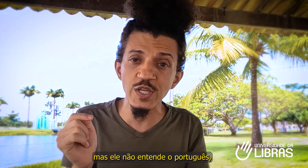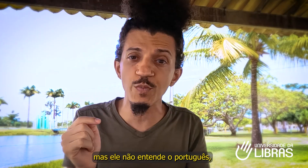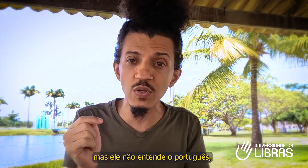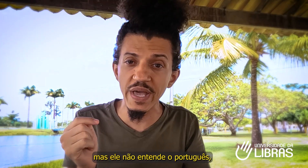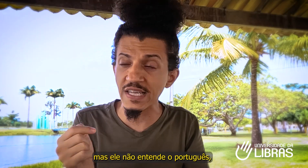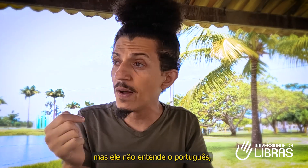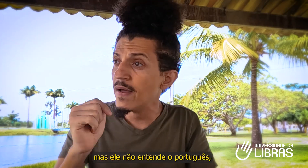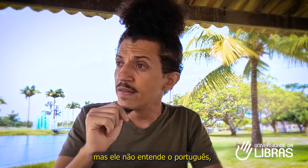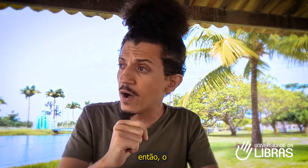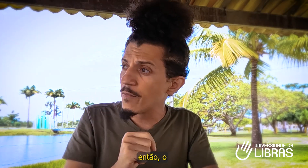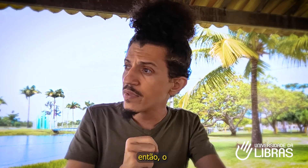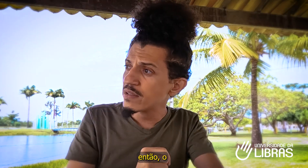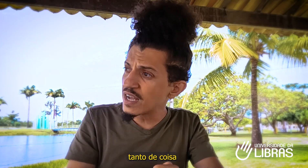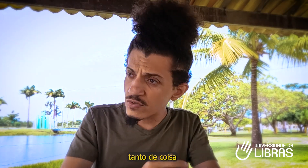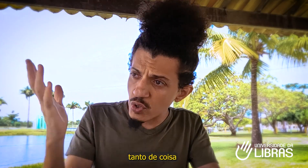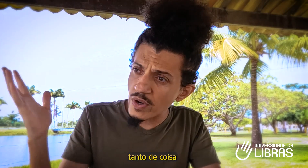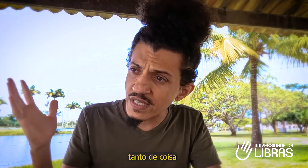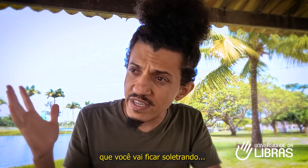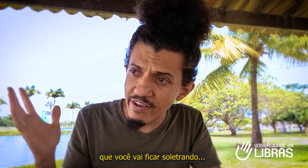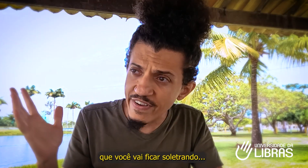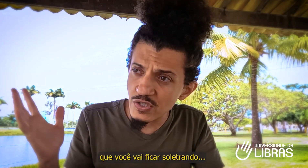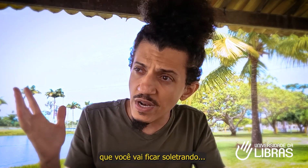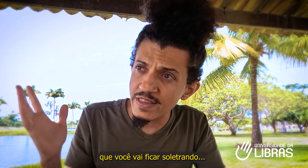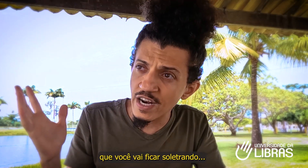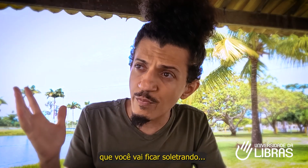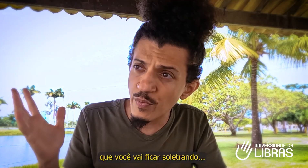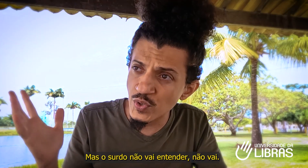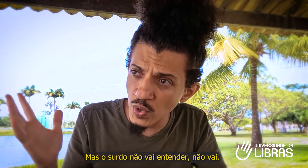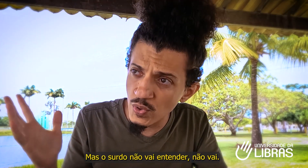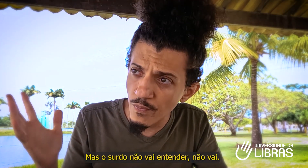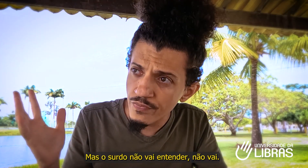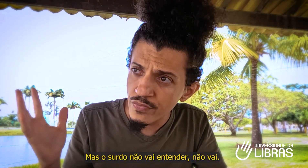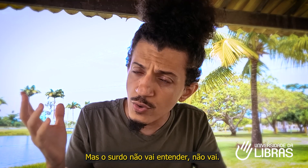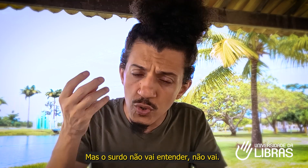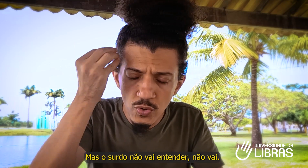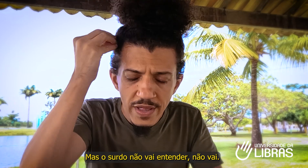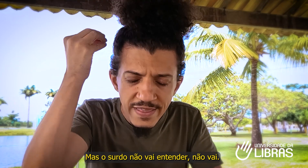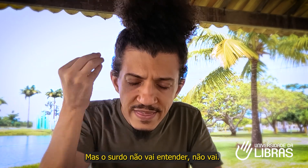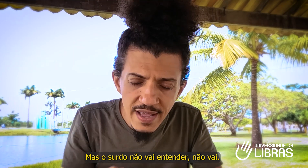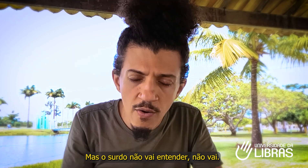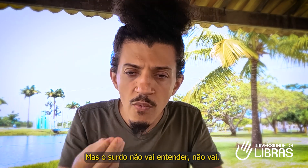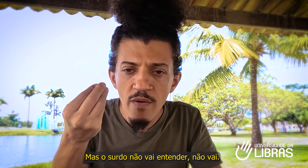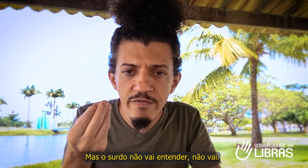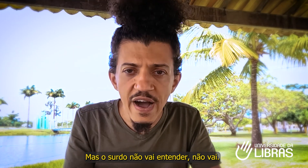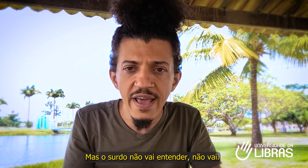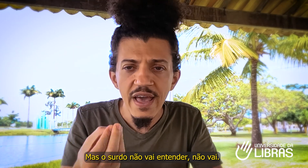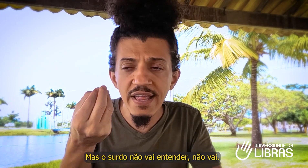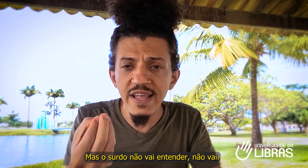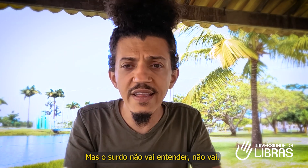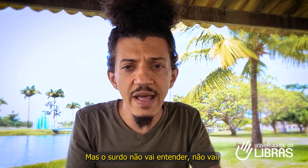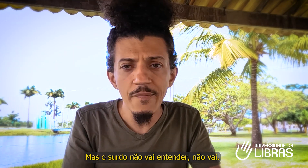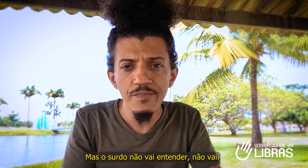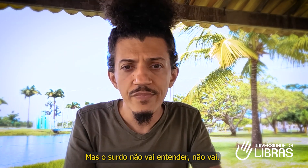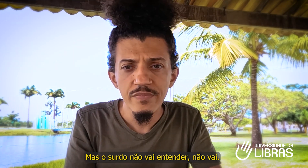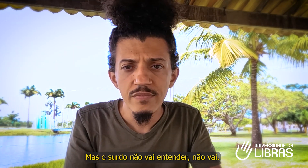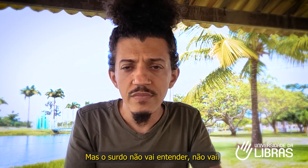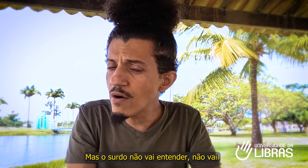o português. Então, tanto de coisa que você vai ficar soletrando para o surdo não vai entender. Não